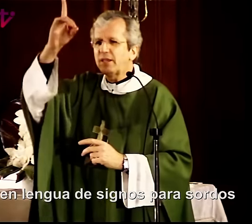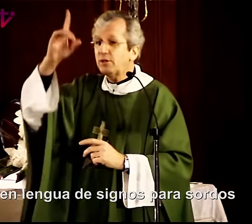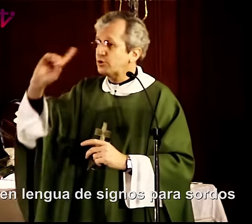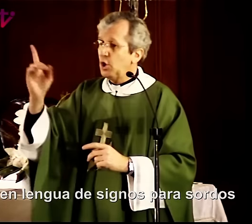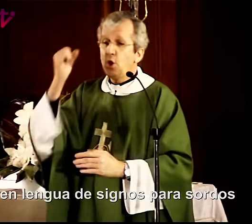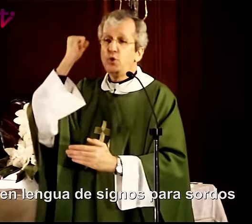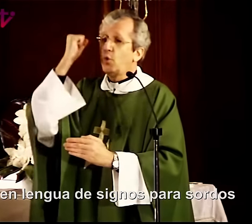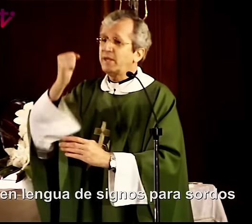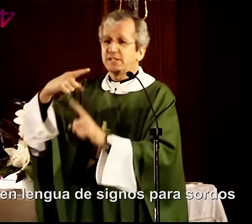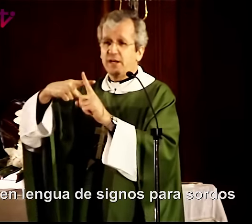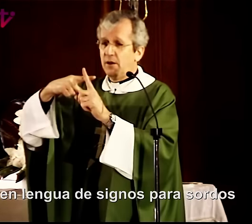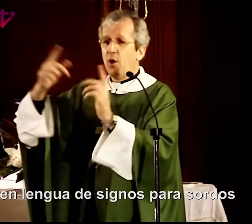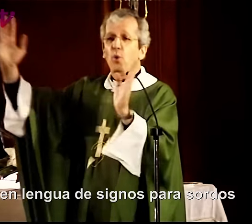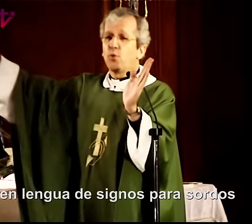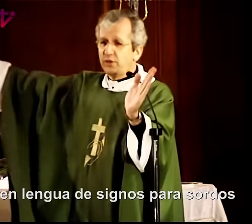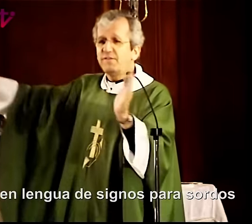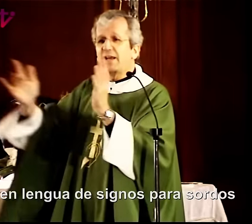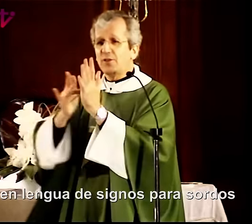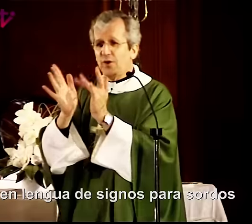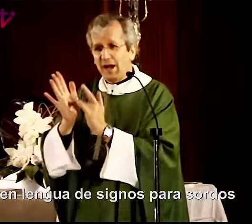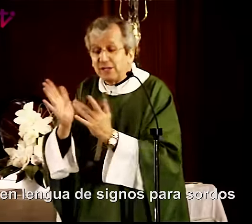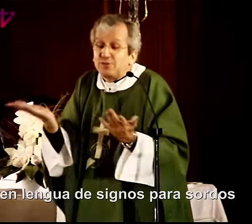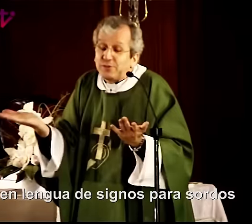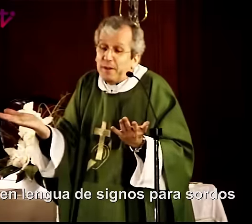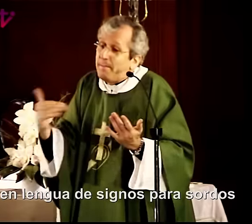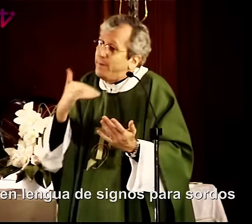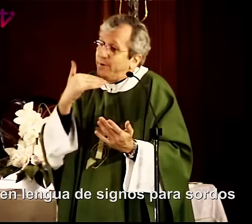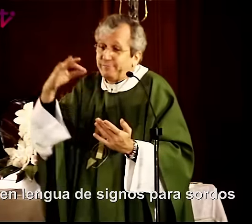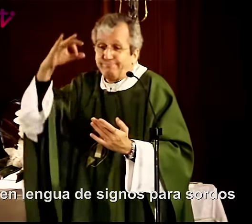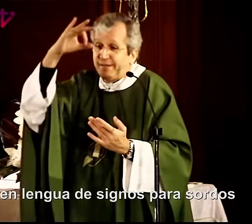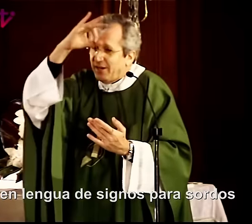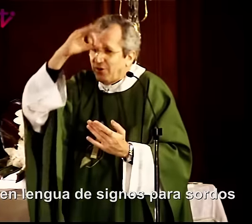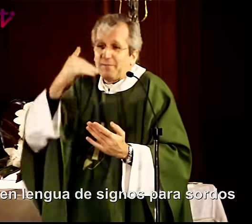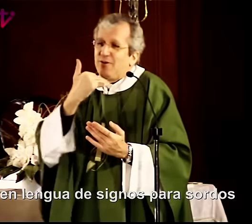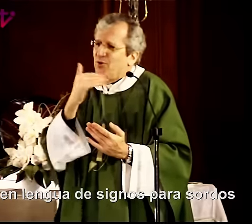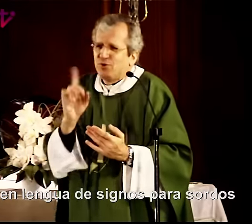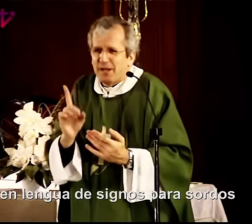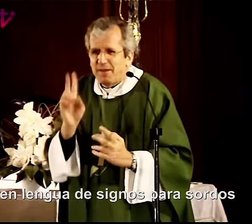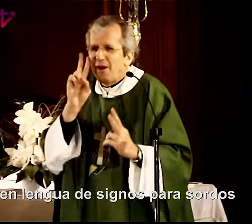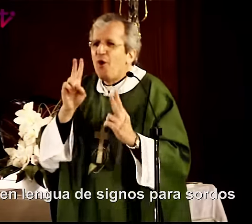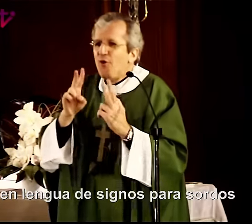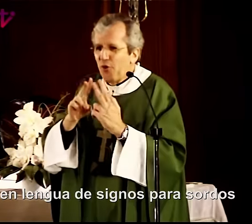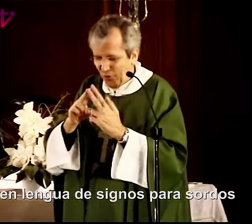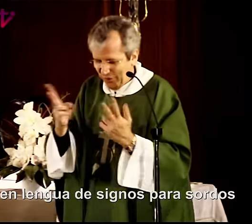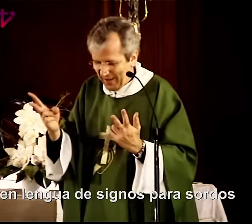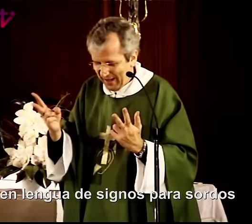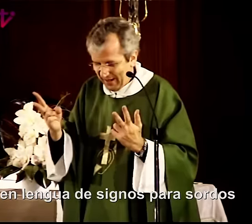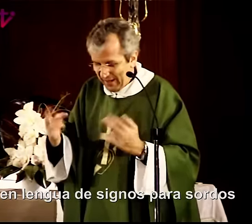Dios, no hubiesen crucificado a Jesús. Pero ignoraban, no sabían, no conocían. Y